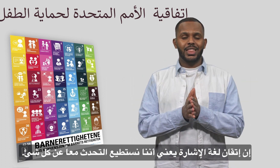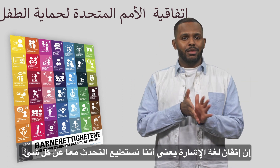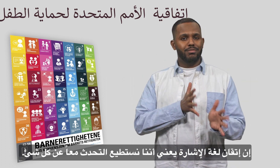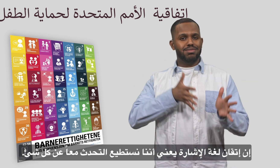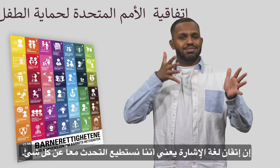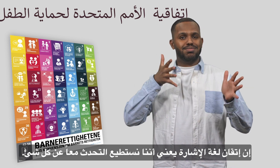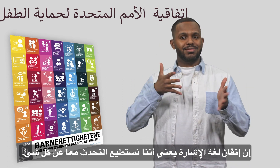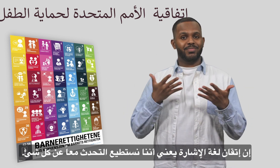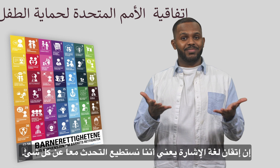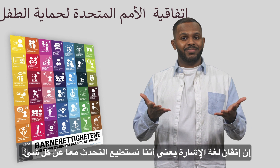شيء.